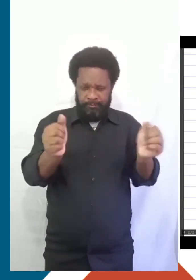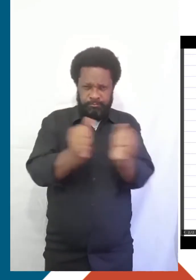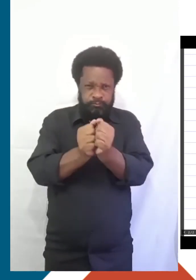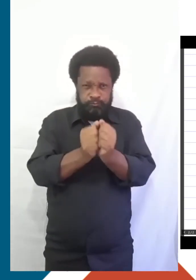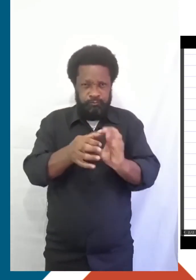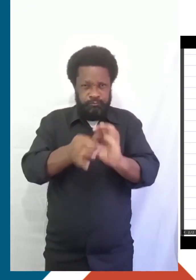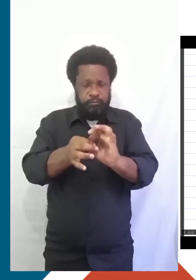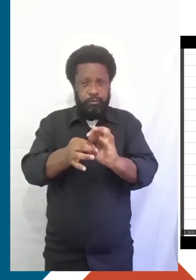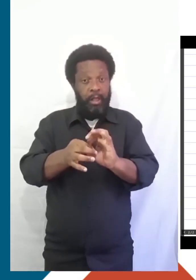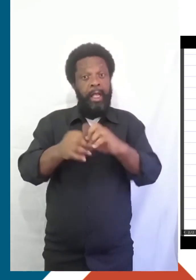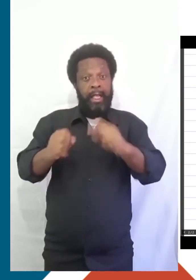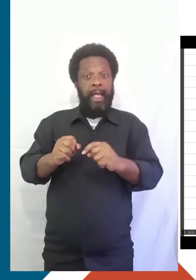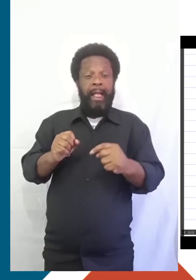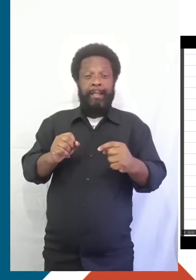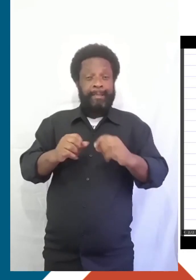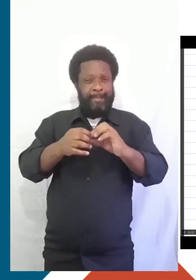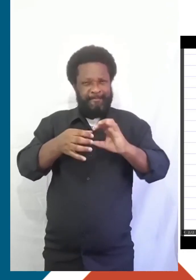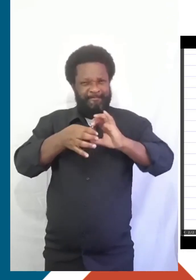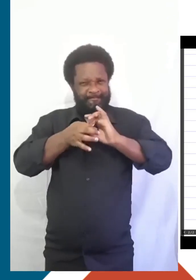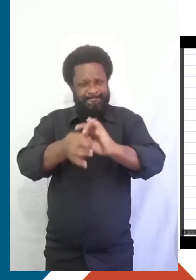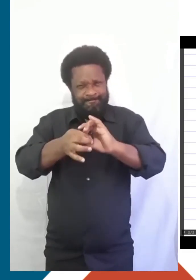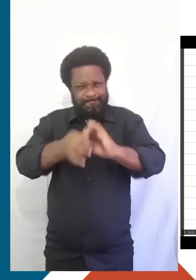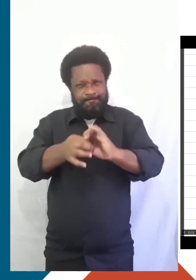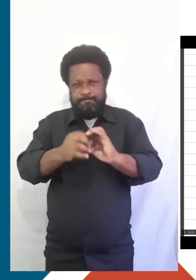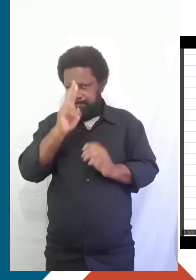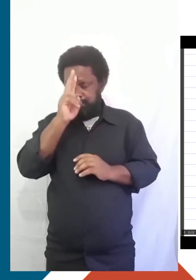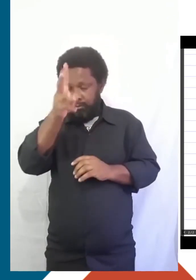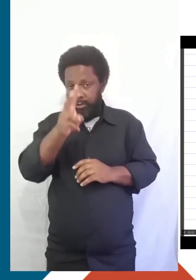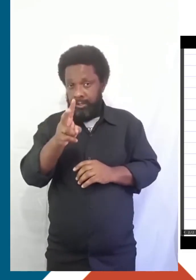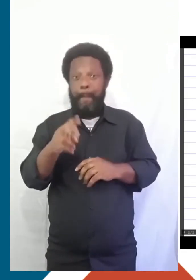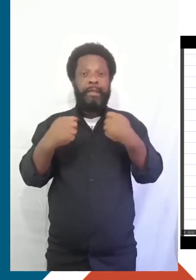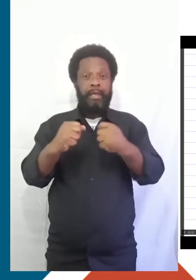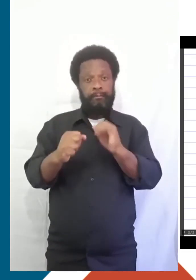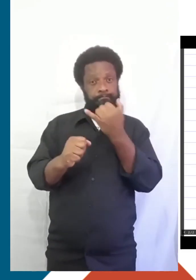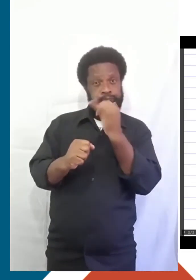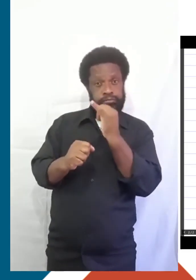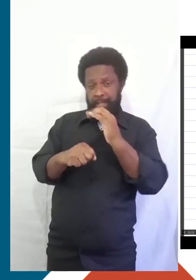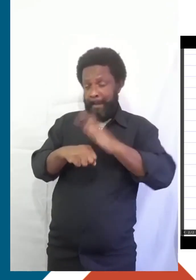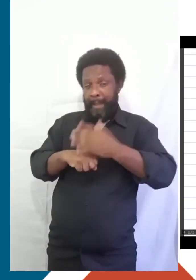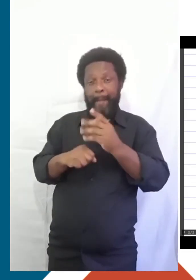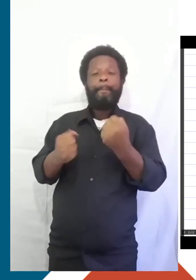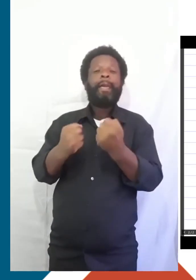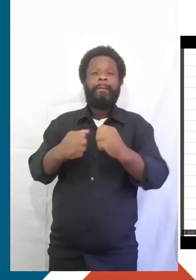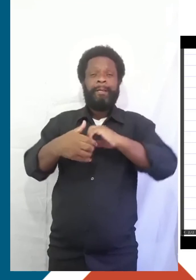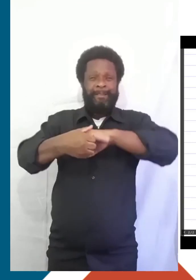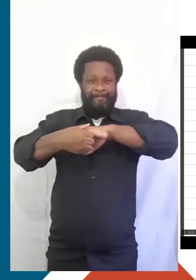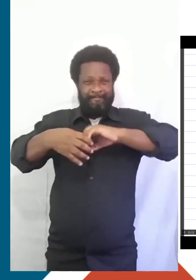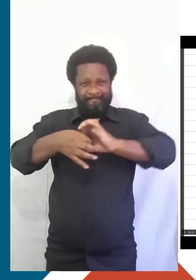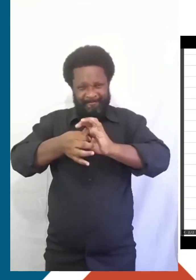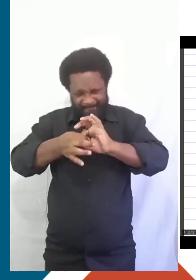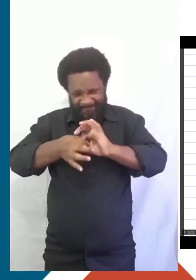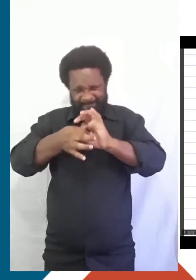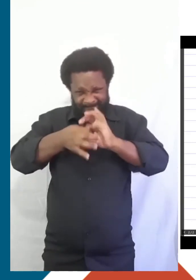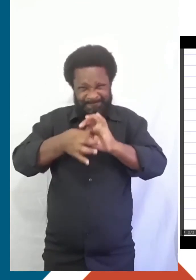as moléculas, mais forte é a ligação entre elas. Então, mais energia você tem que gastar